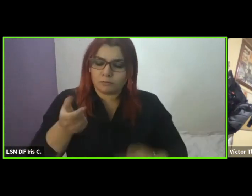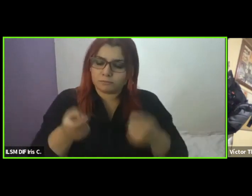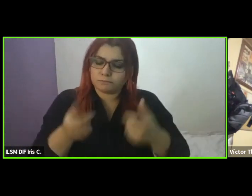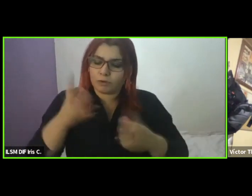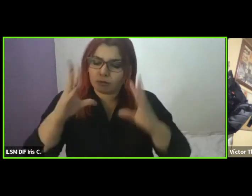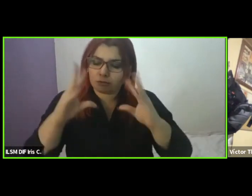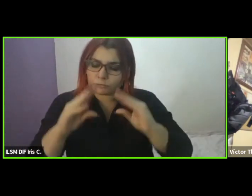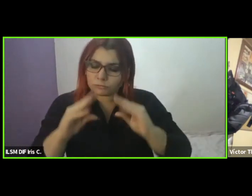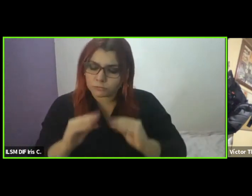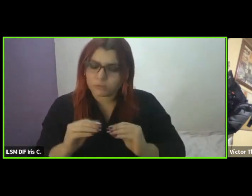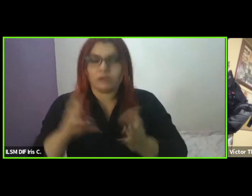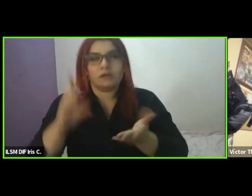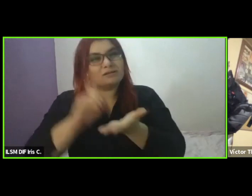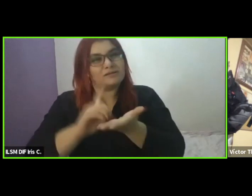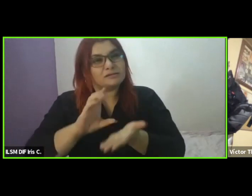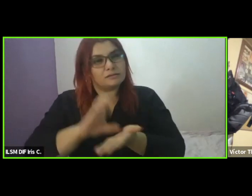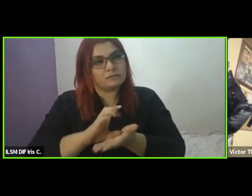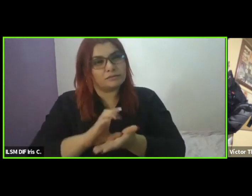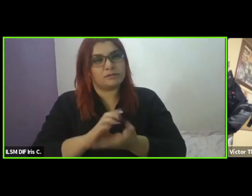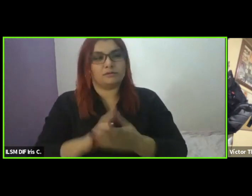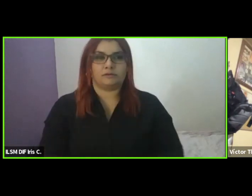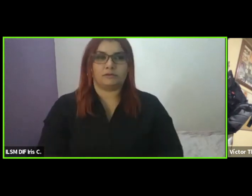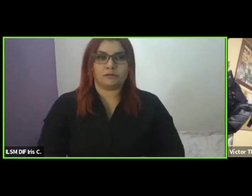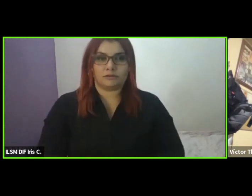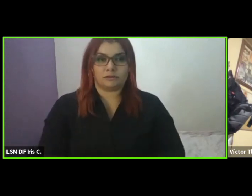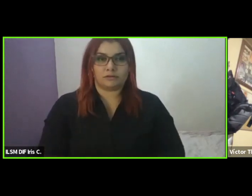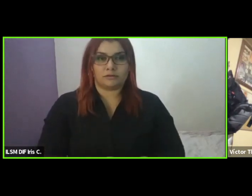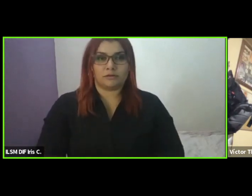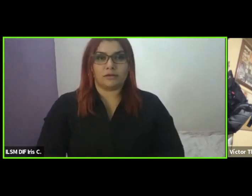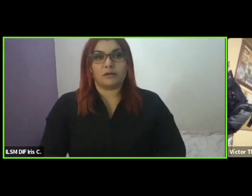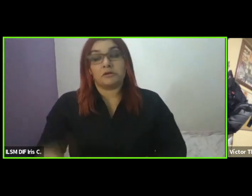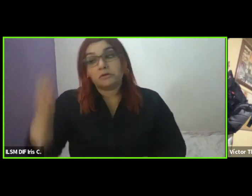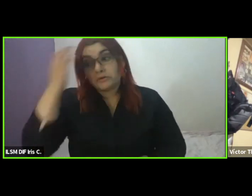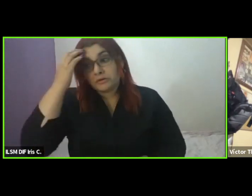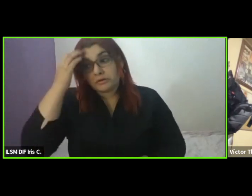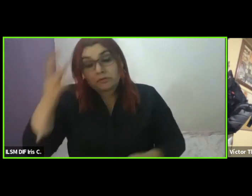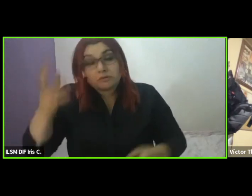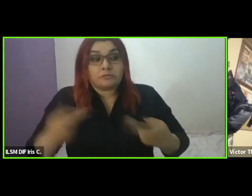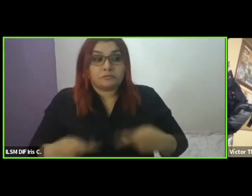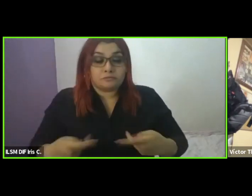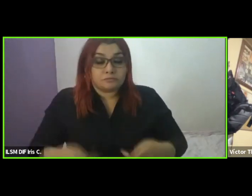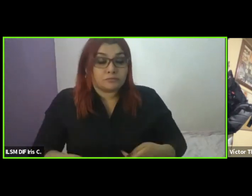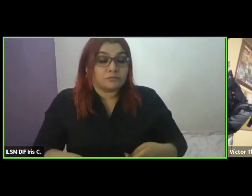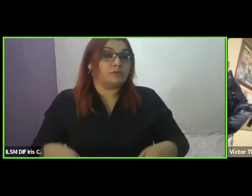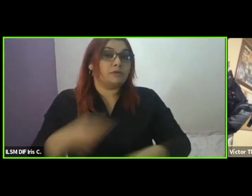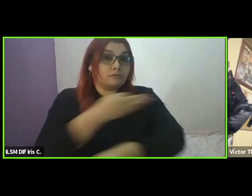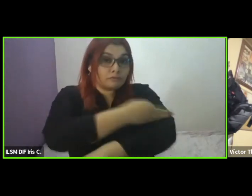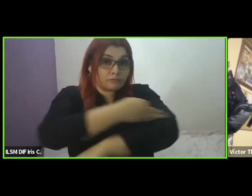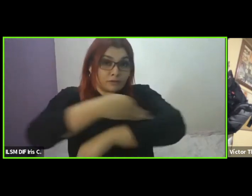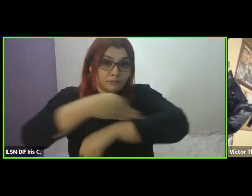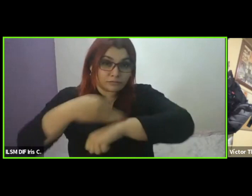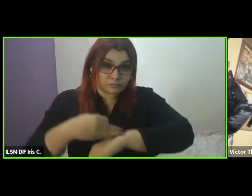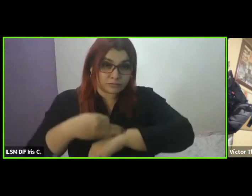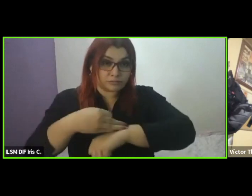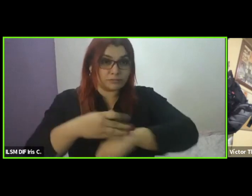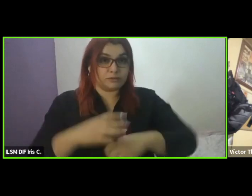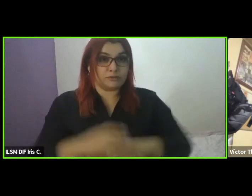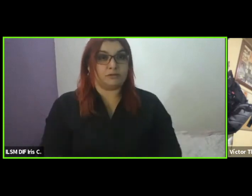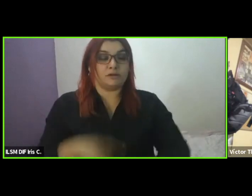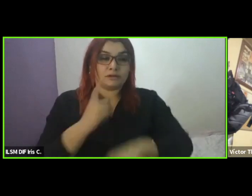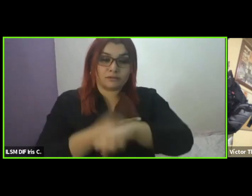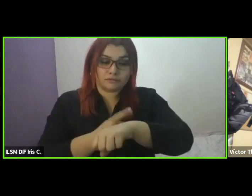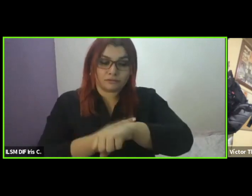He estado en contacto con familiares de primer y segundo grado desde la infancia, entonces sé la naturaleza de esta